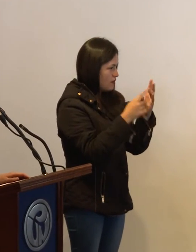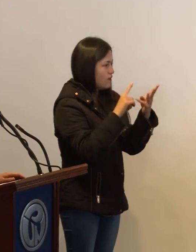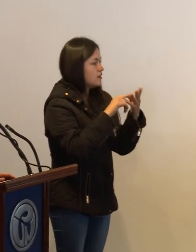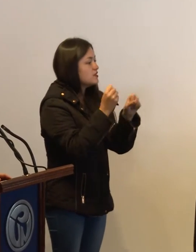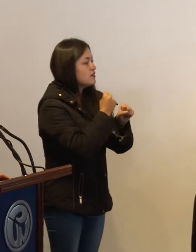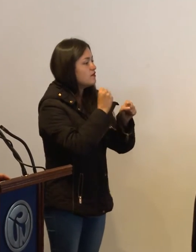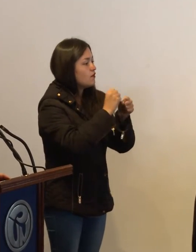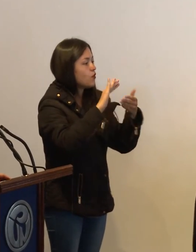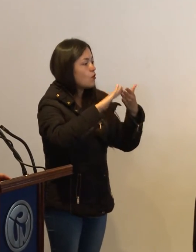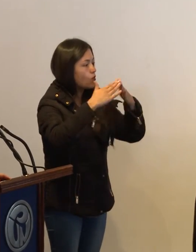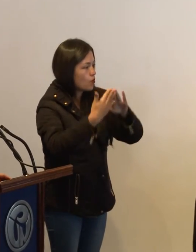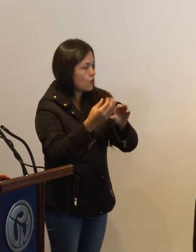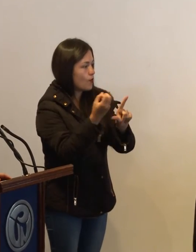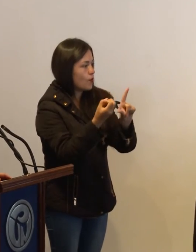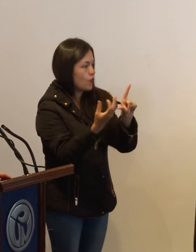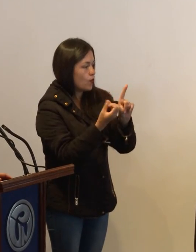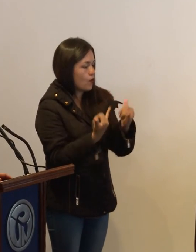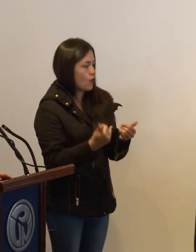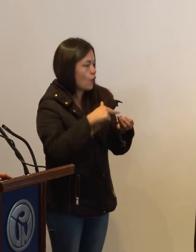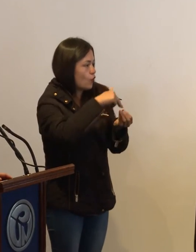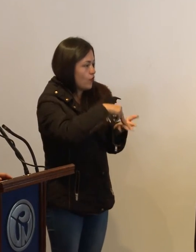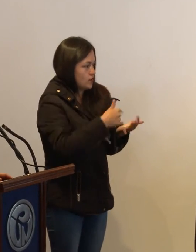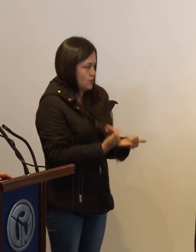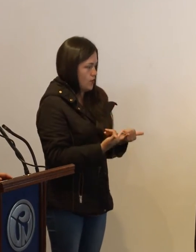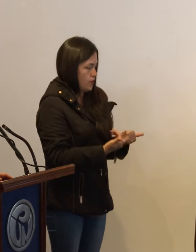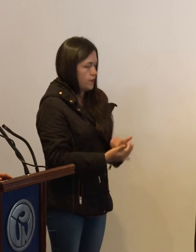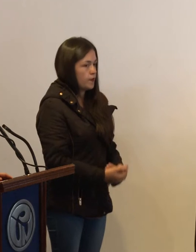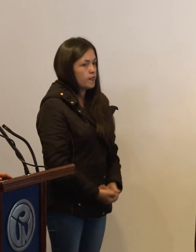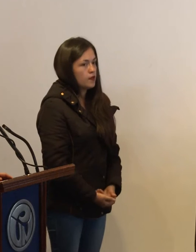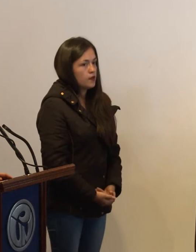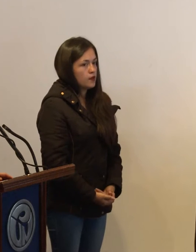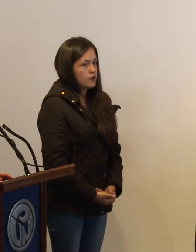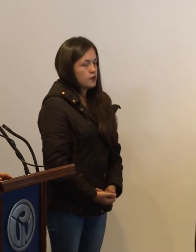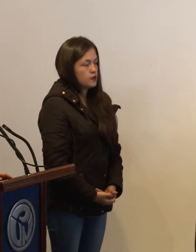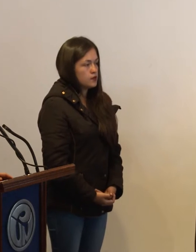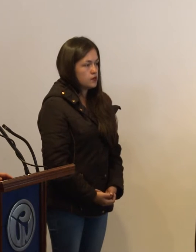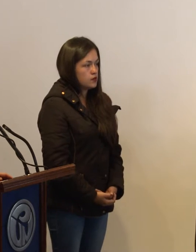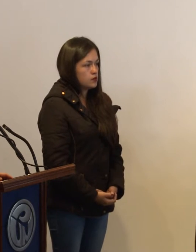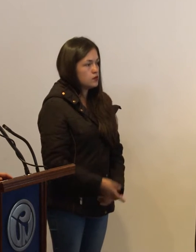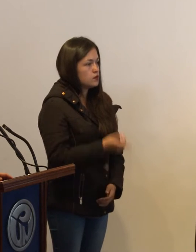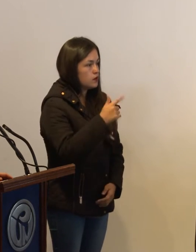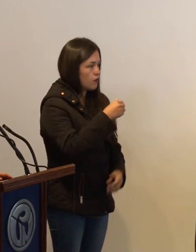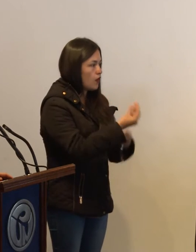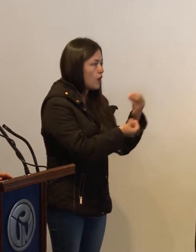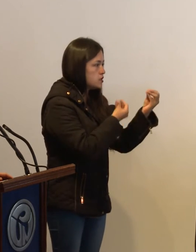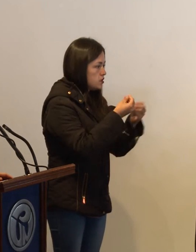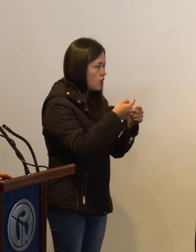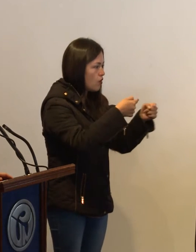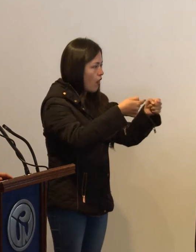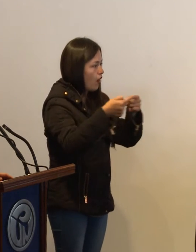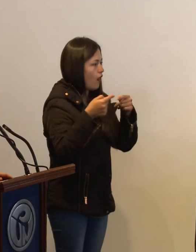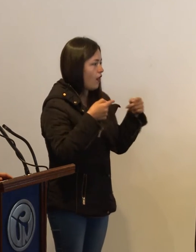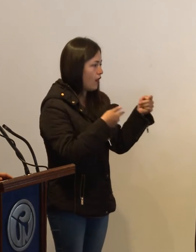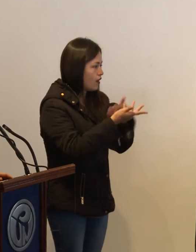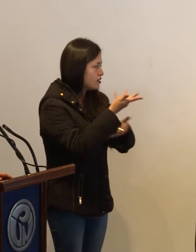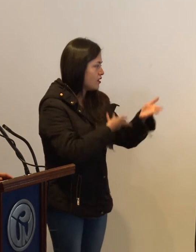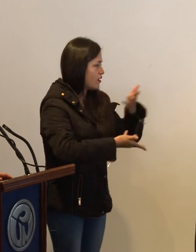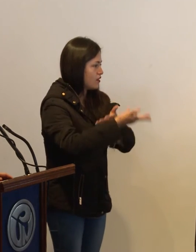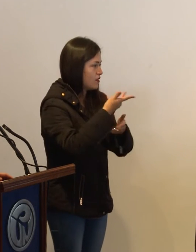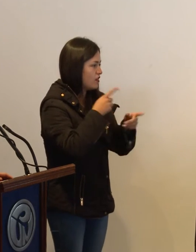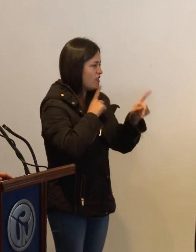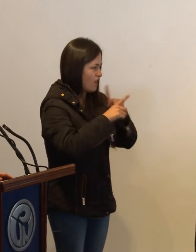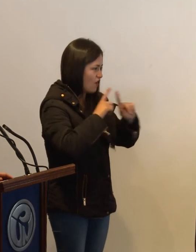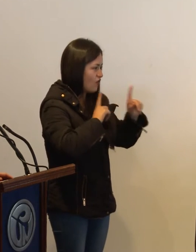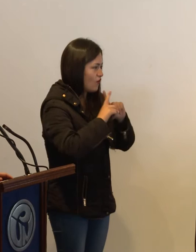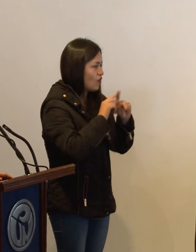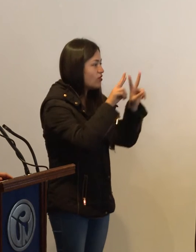popular en el contexto actual. Vamos a emprender un debate y un diálogo en torno al